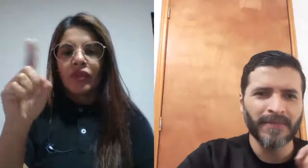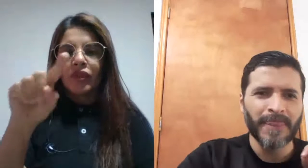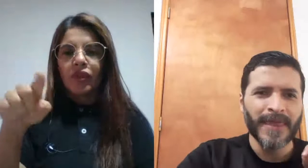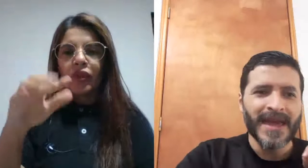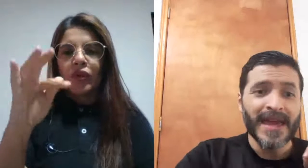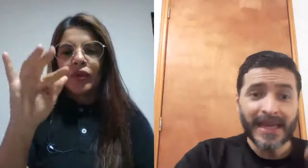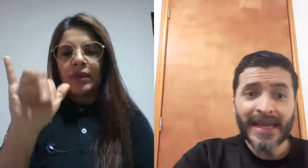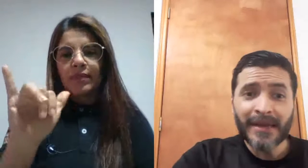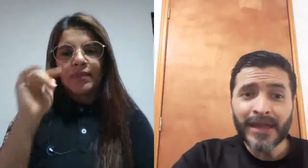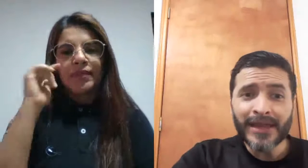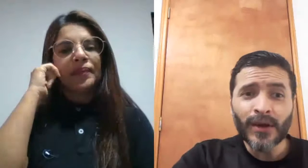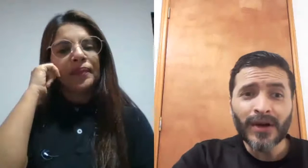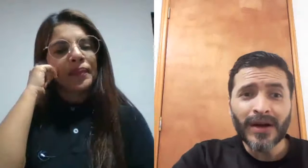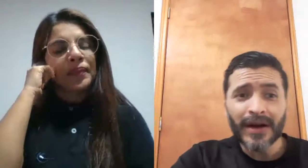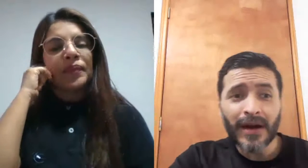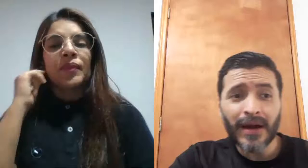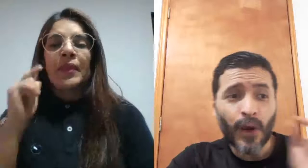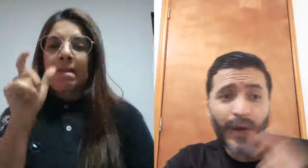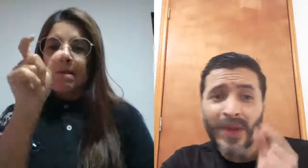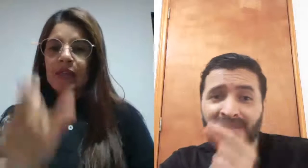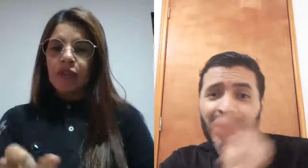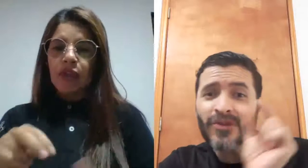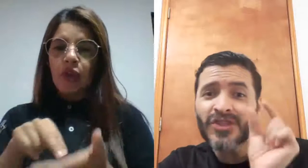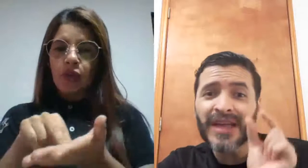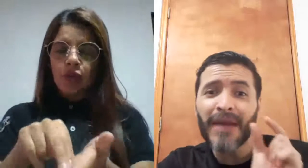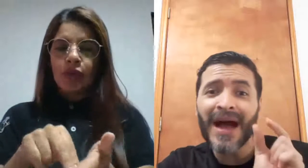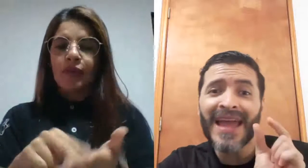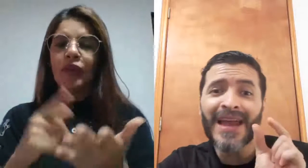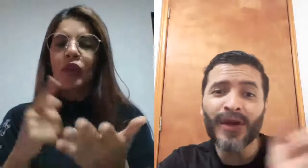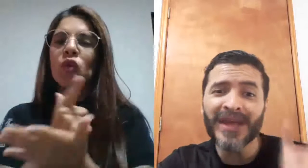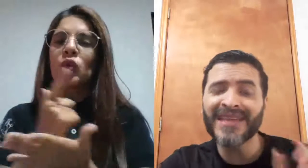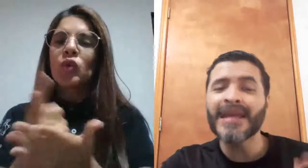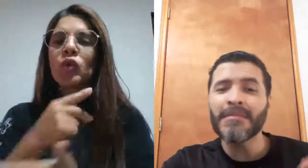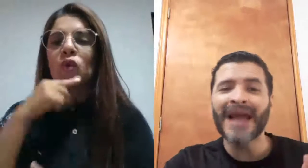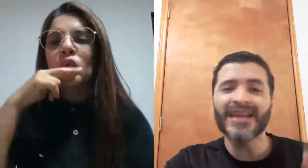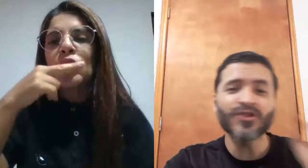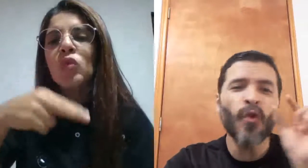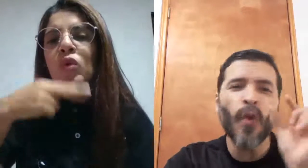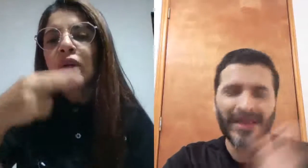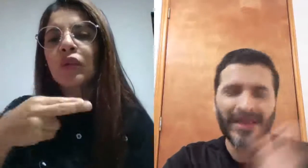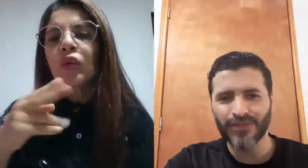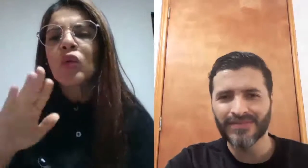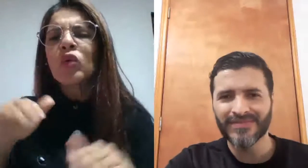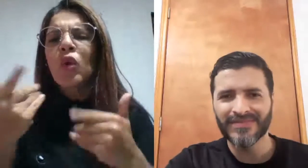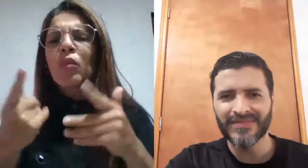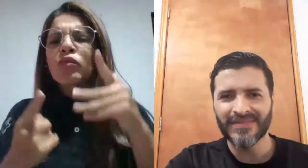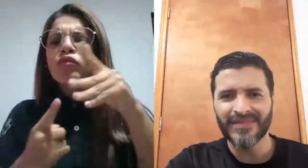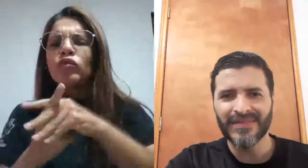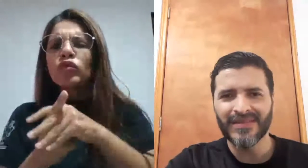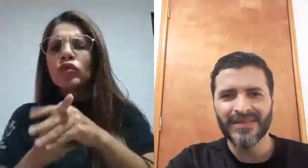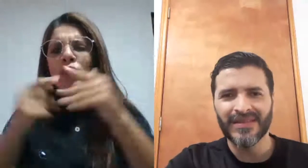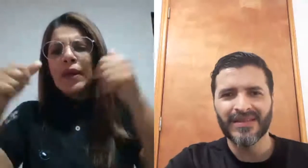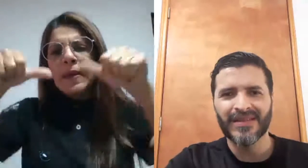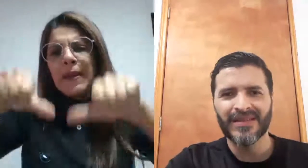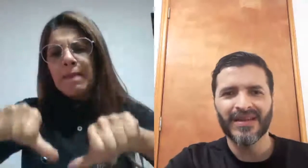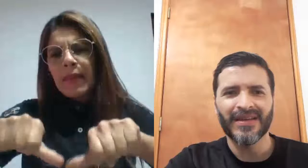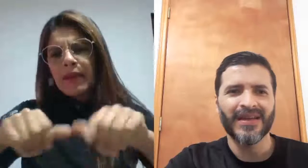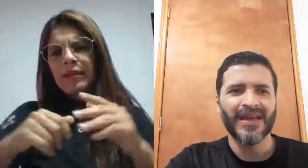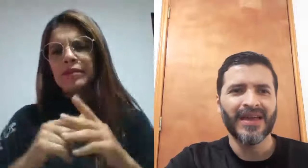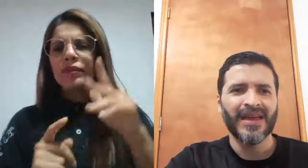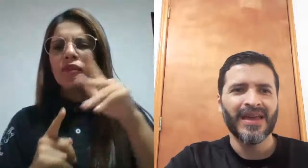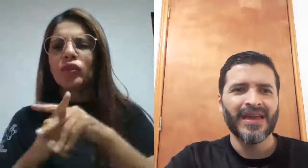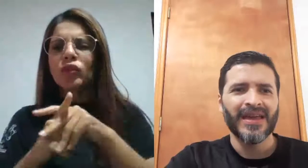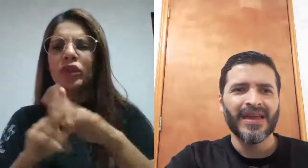Tolstoy, exacto. Y el librito o el cuentico se llama El origen del mal, es un cuento.